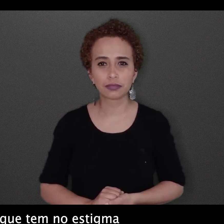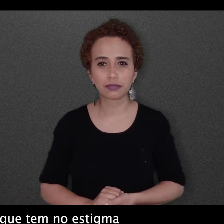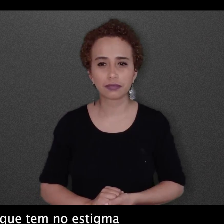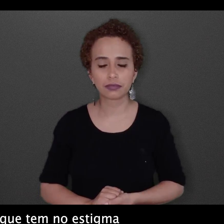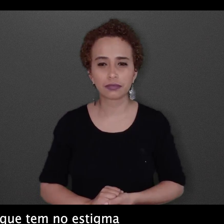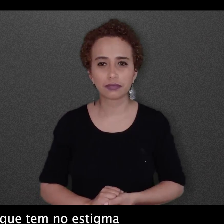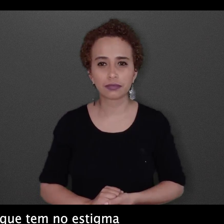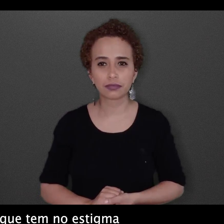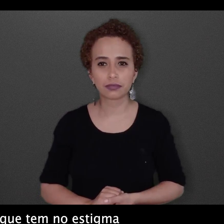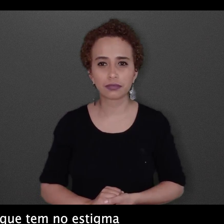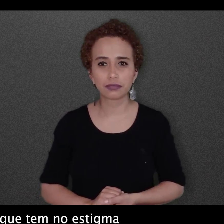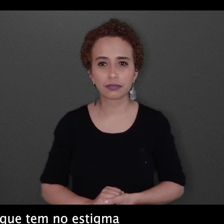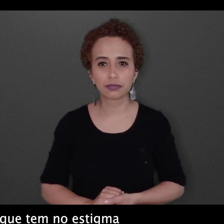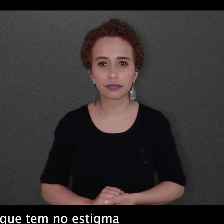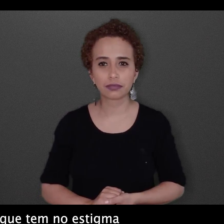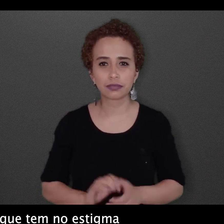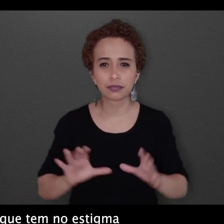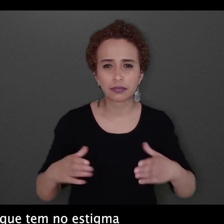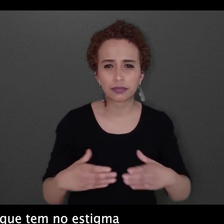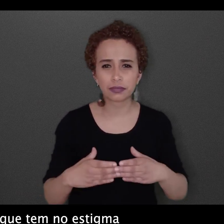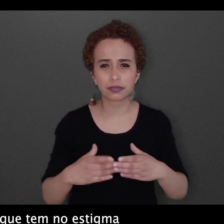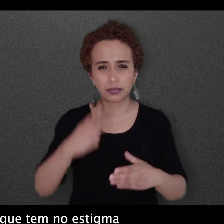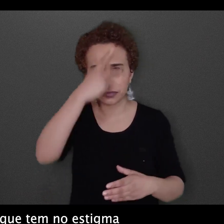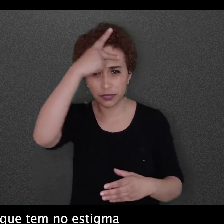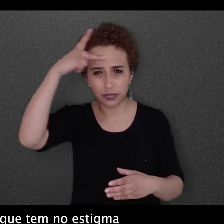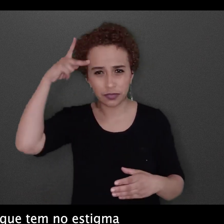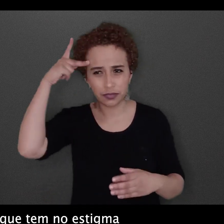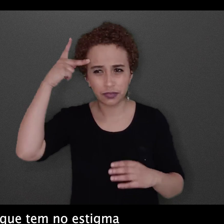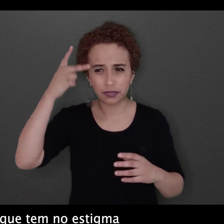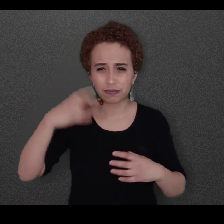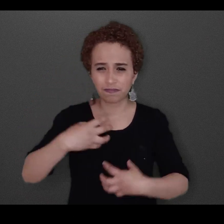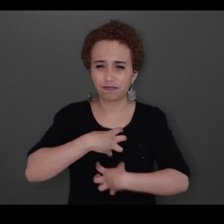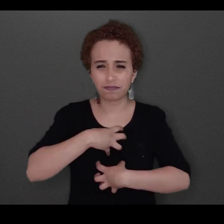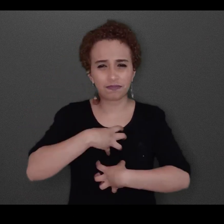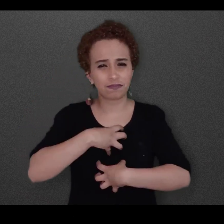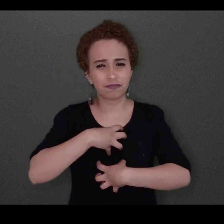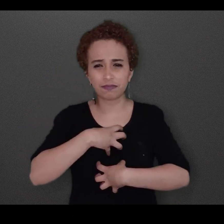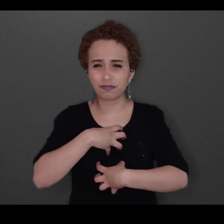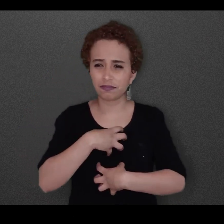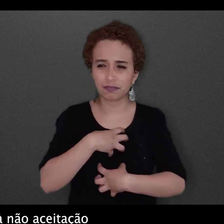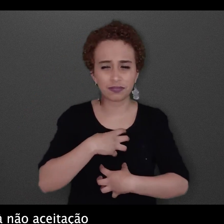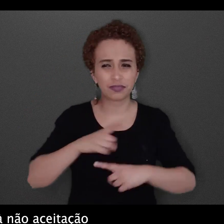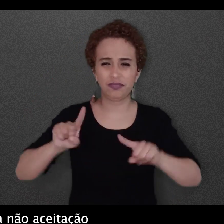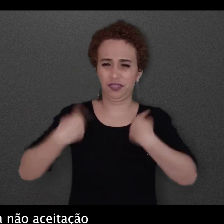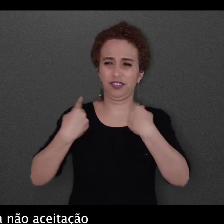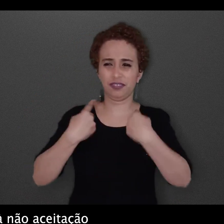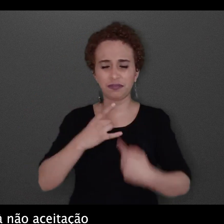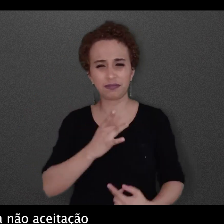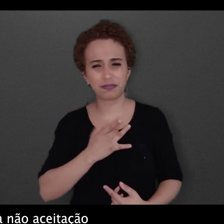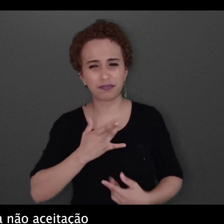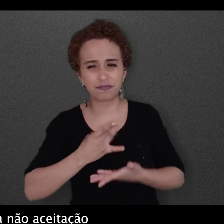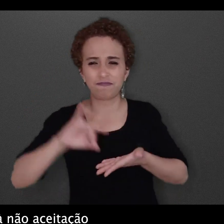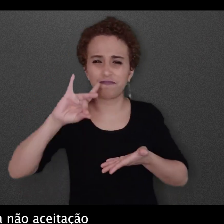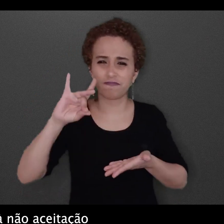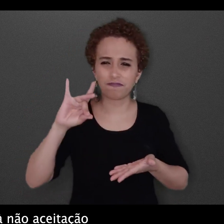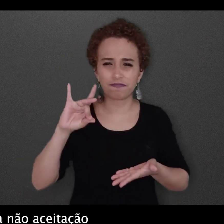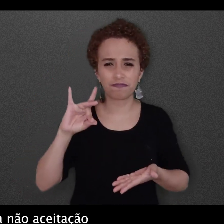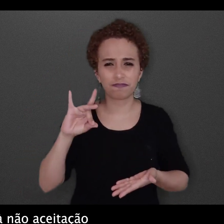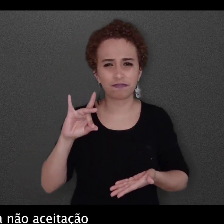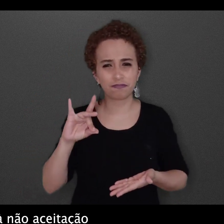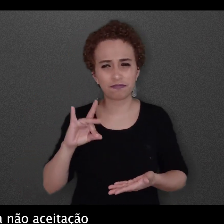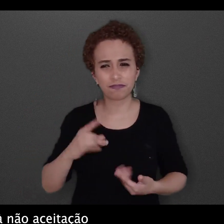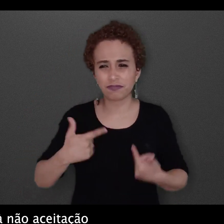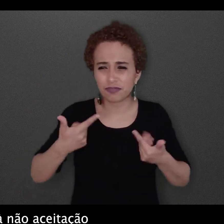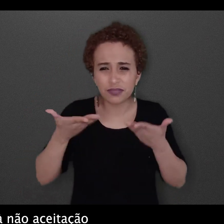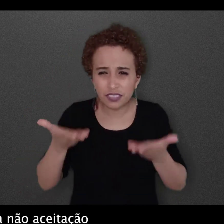Há um grupo de pessoas que tem no estigma o seu maior inimigo. O estigma que leva à não aceitação